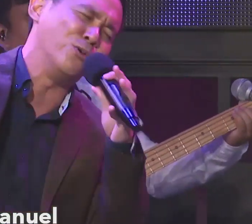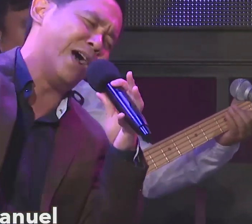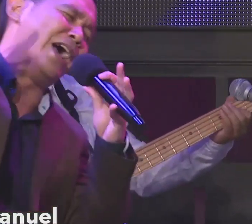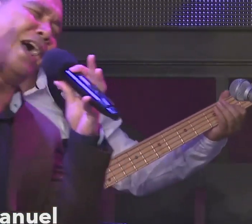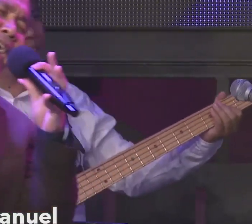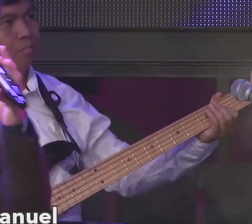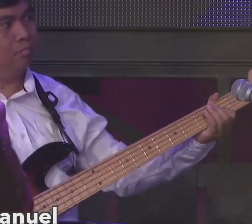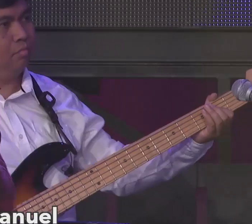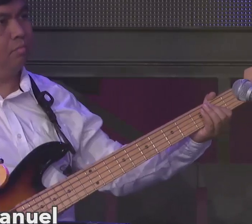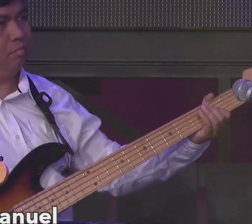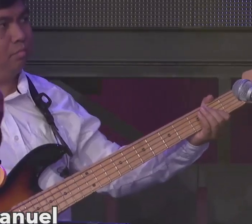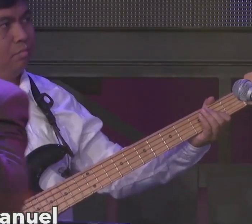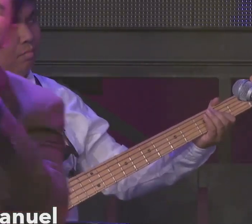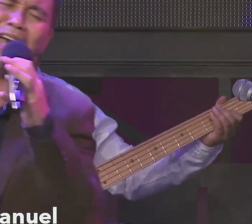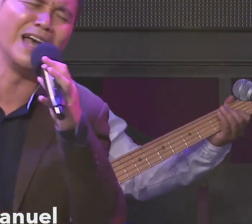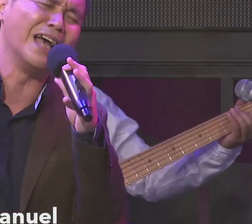Immanuel.